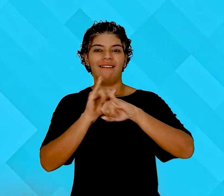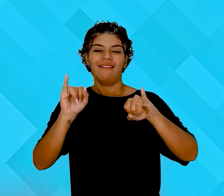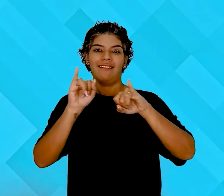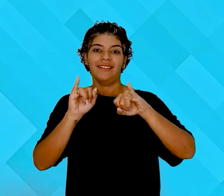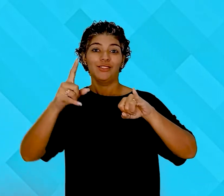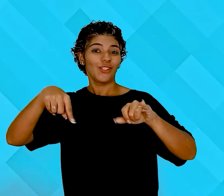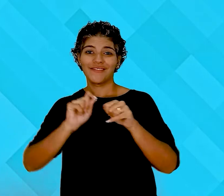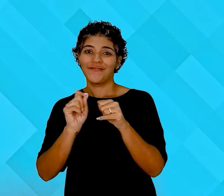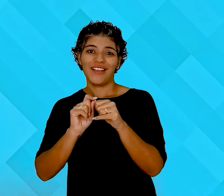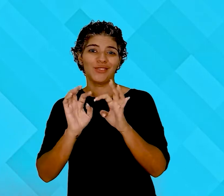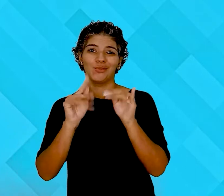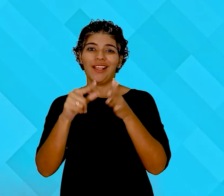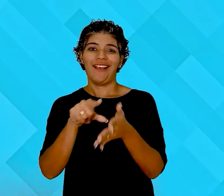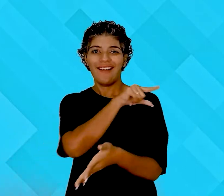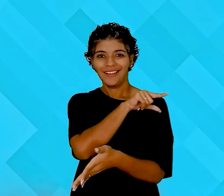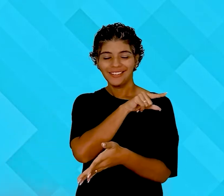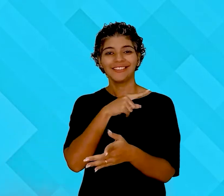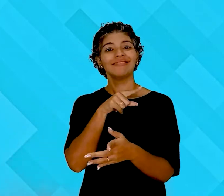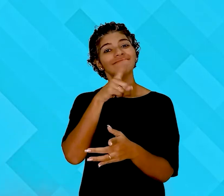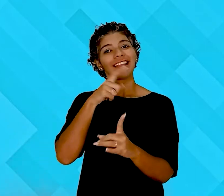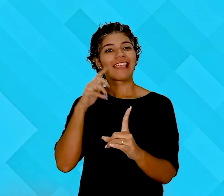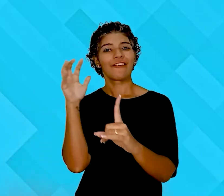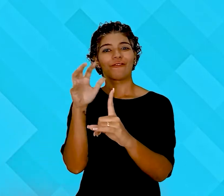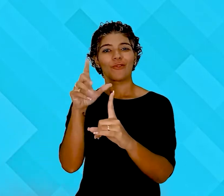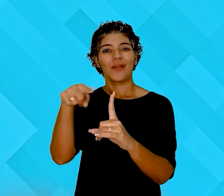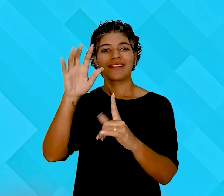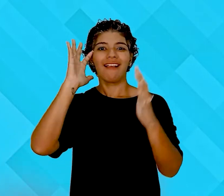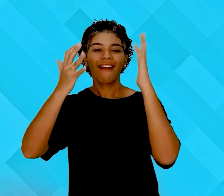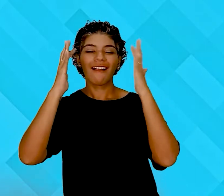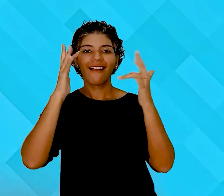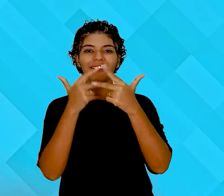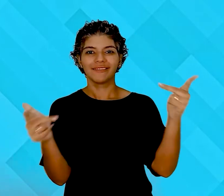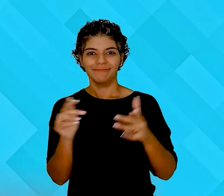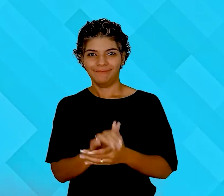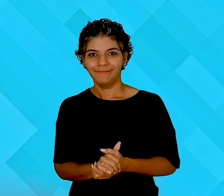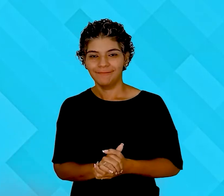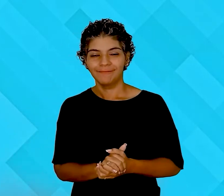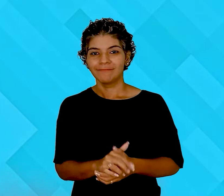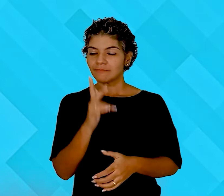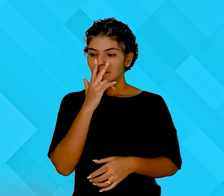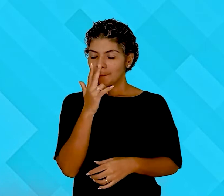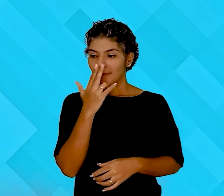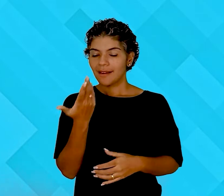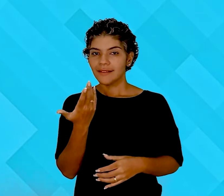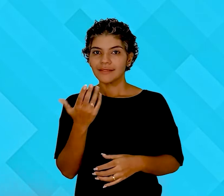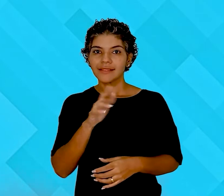é muito mais do que só buscar informação para comunicar, que é o que eu estou trazendo aqui. É pegar